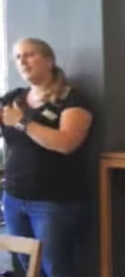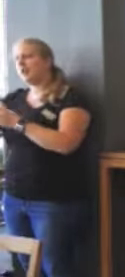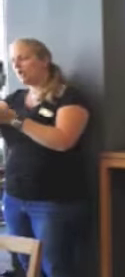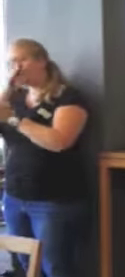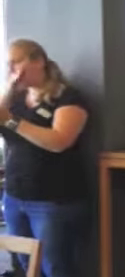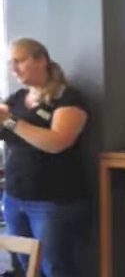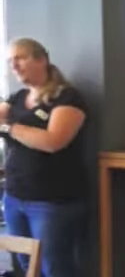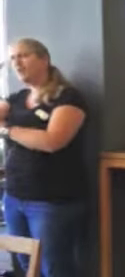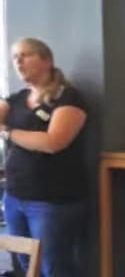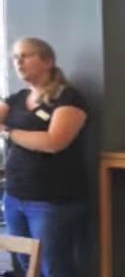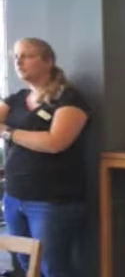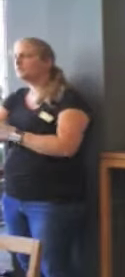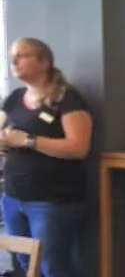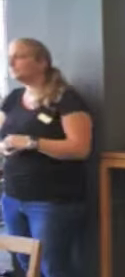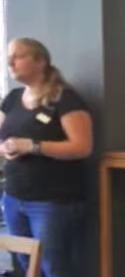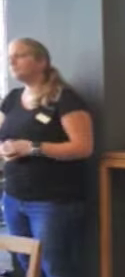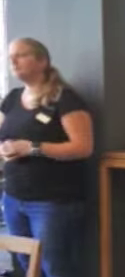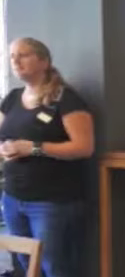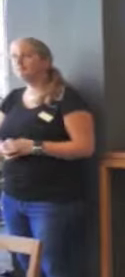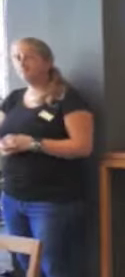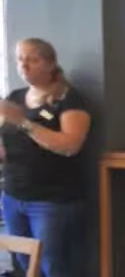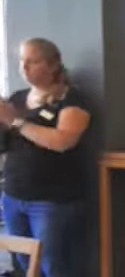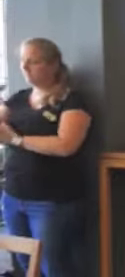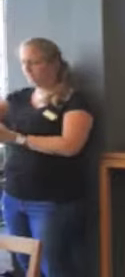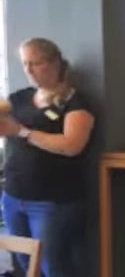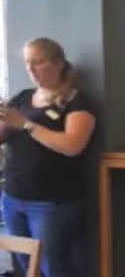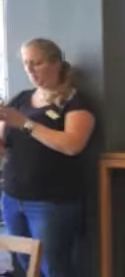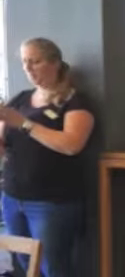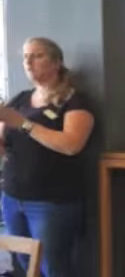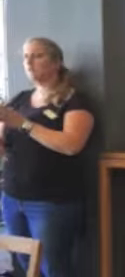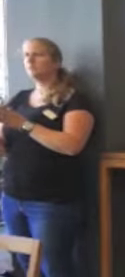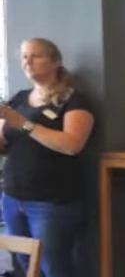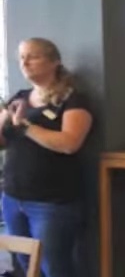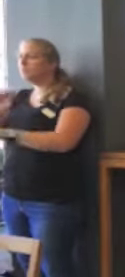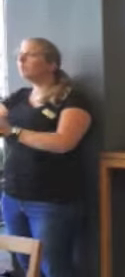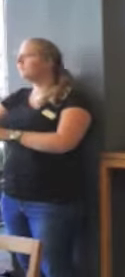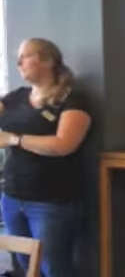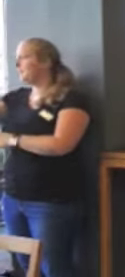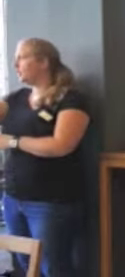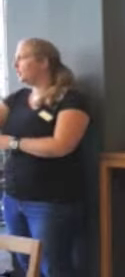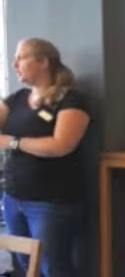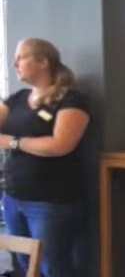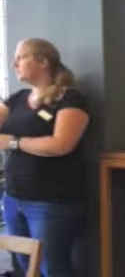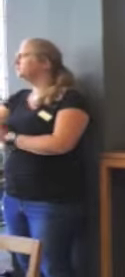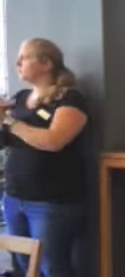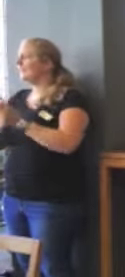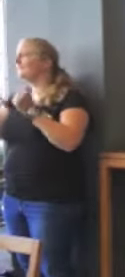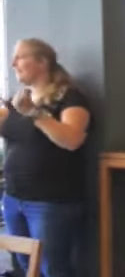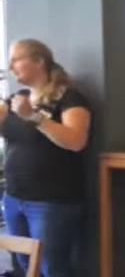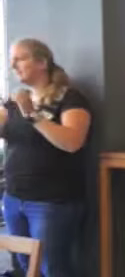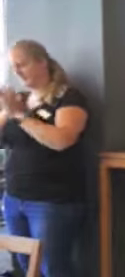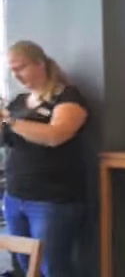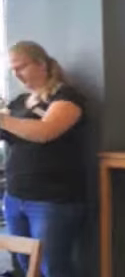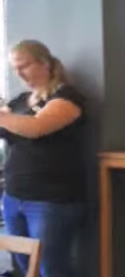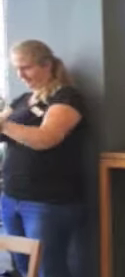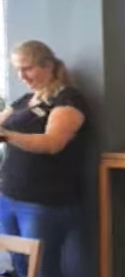miljöinriktade företag. Att starta en gruva innebär en påfrestning för miljön och det är jätteviktigt att vi har kontroll på